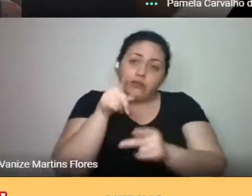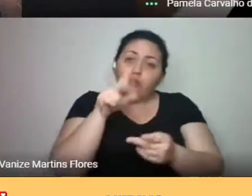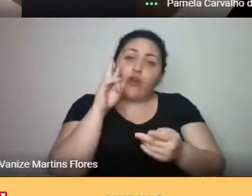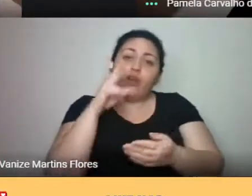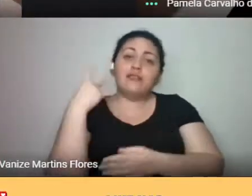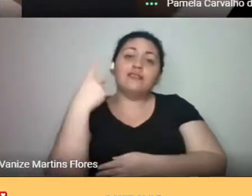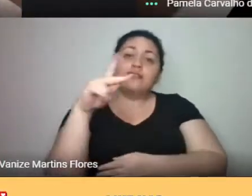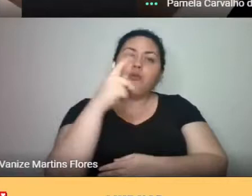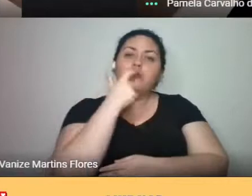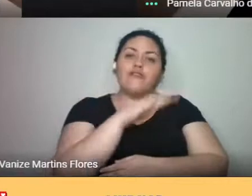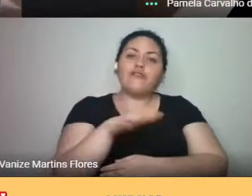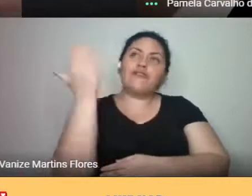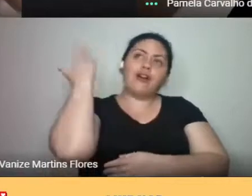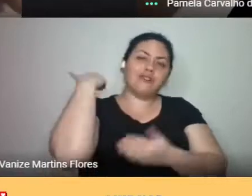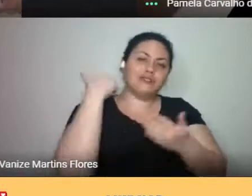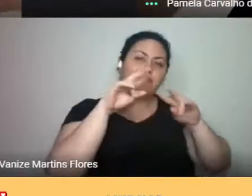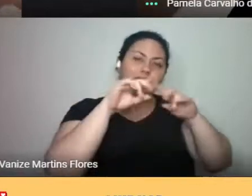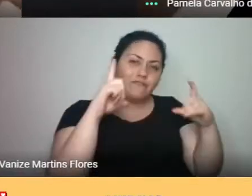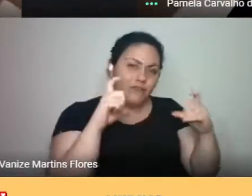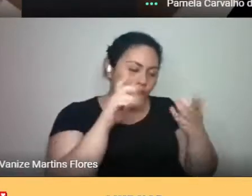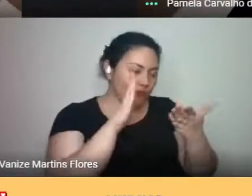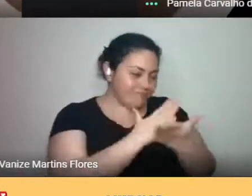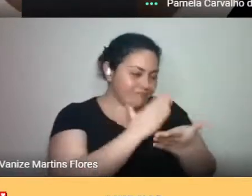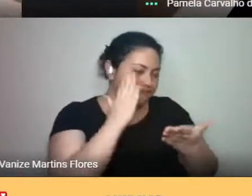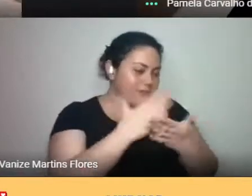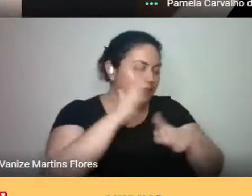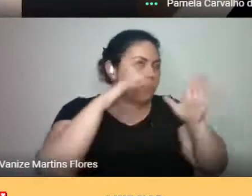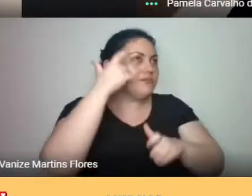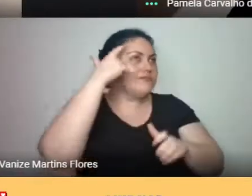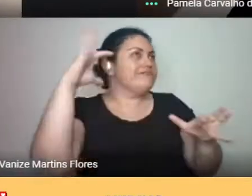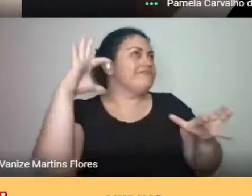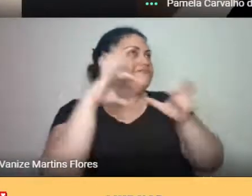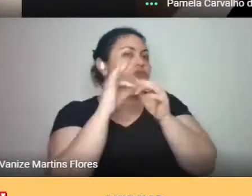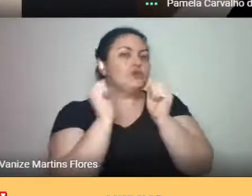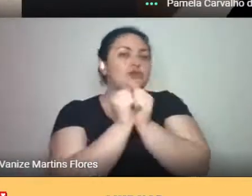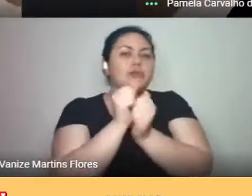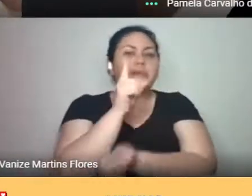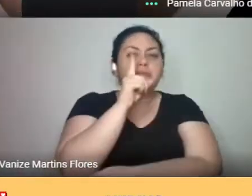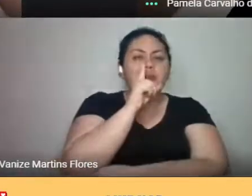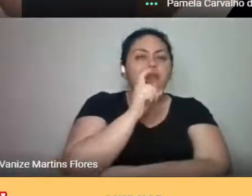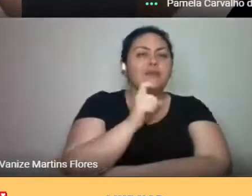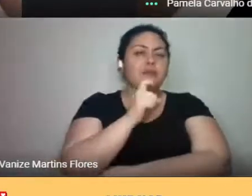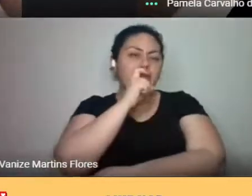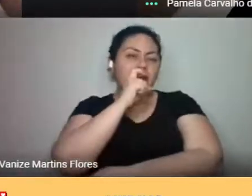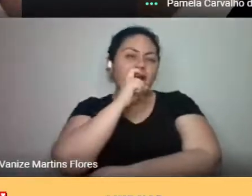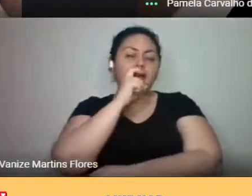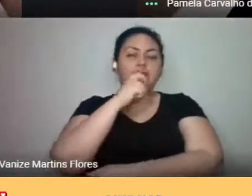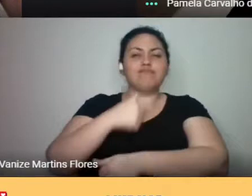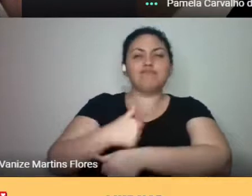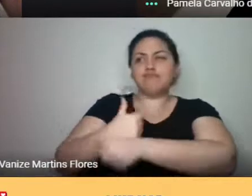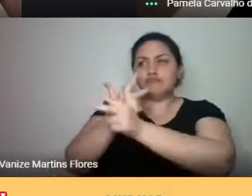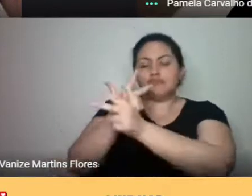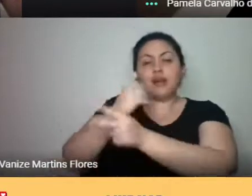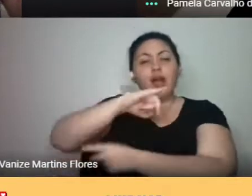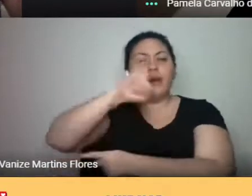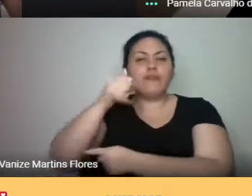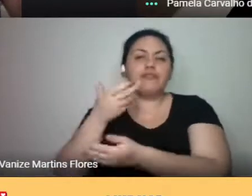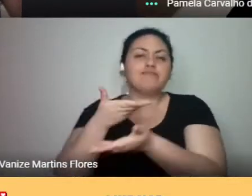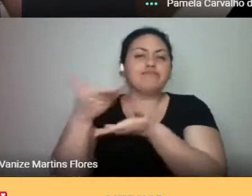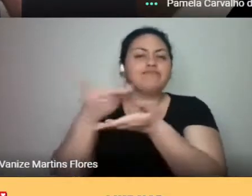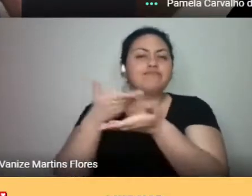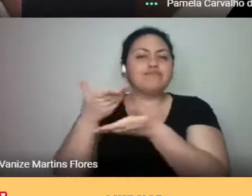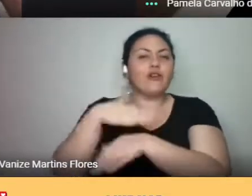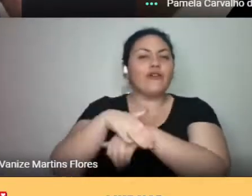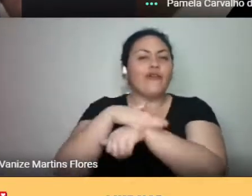fazer com o pai, vai fazer com a mãe, a gente pode ventilar esses assuntos. Mas aí a gente também vai estar um pouco